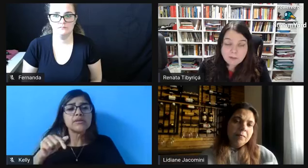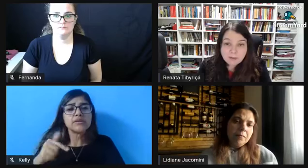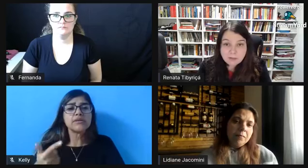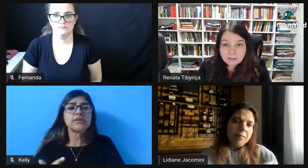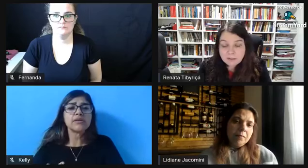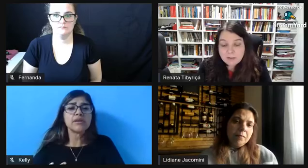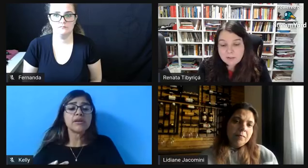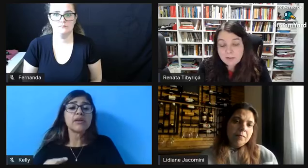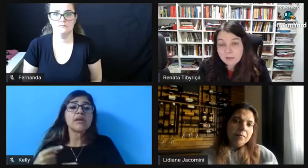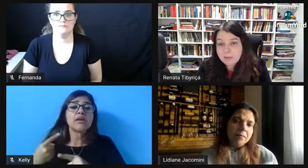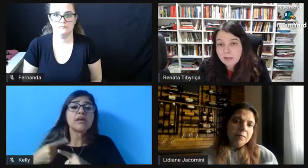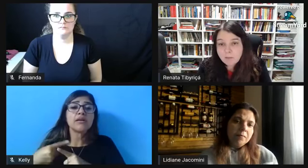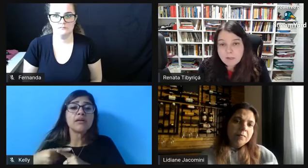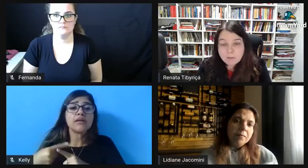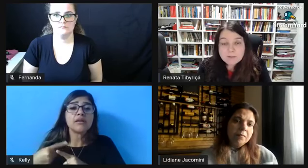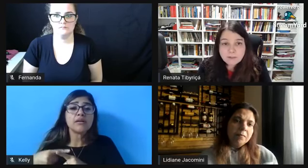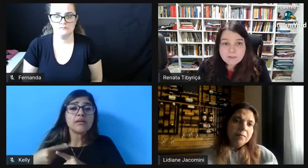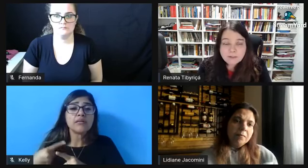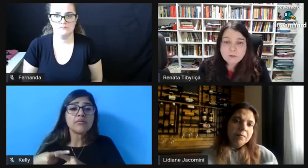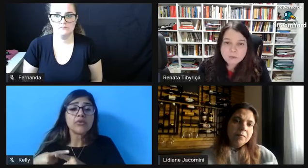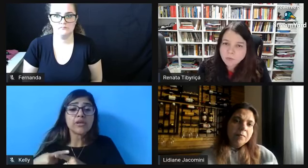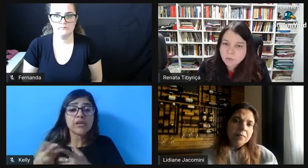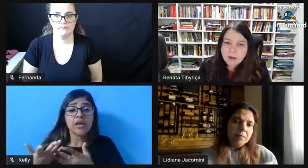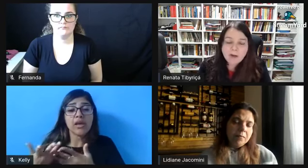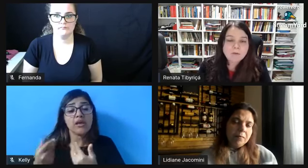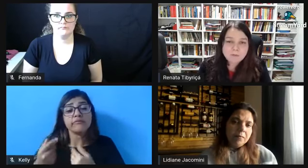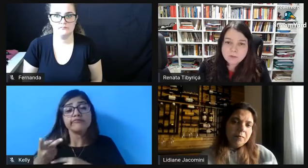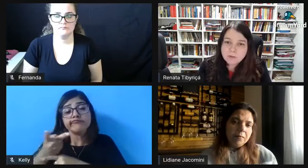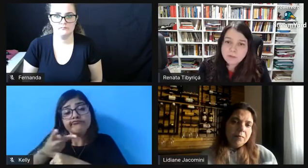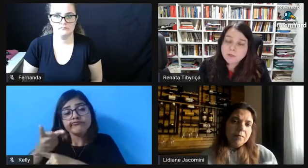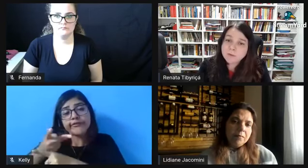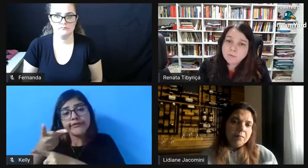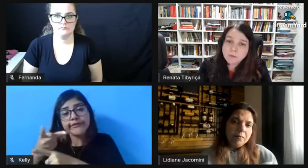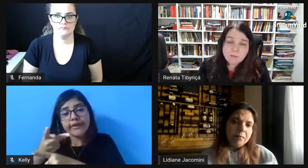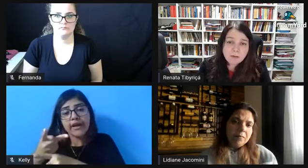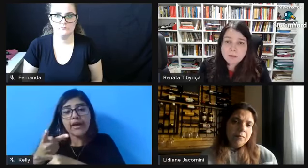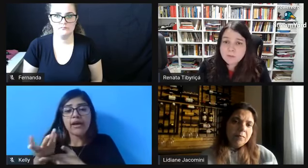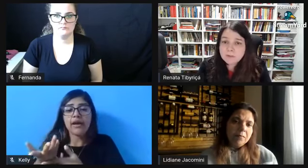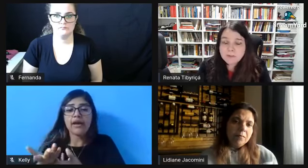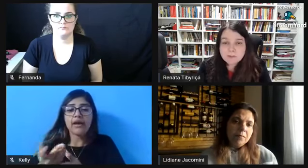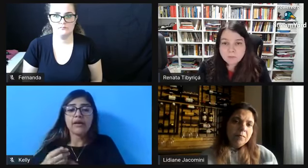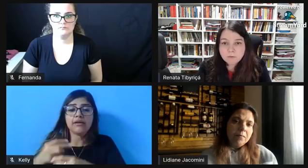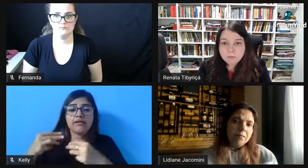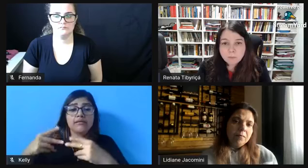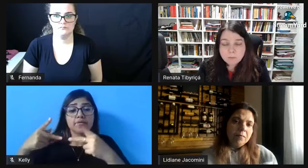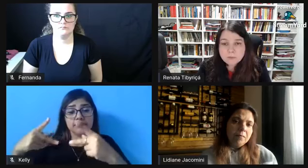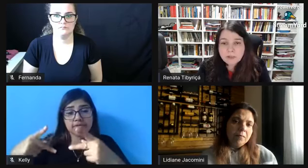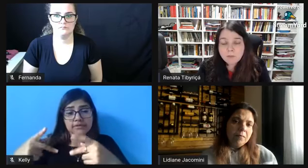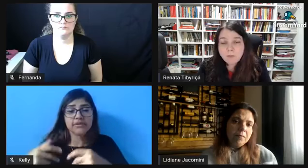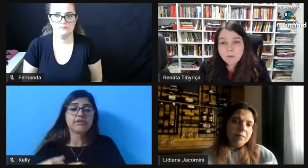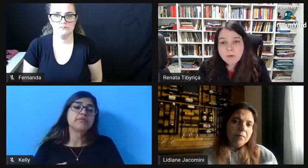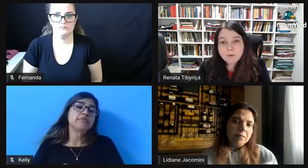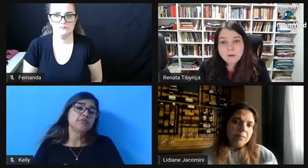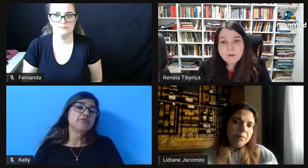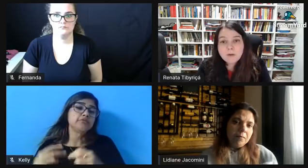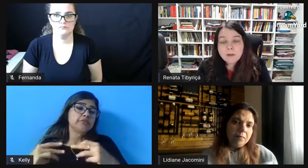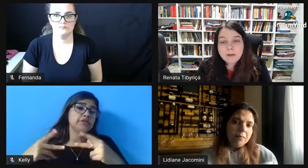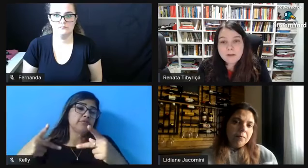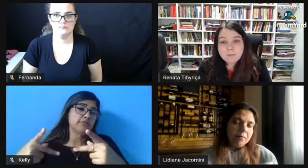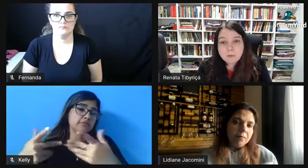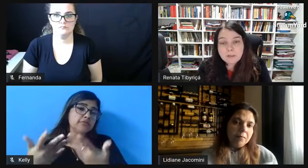poder encaminhar uma representação, isso com calma, com tranquilidade, porque eu vou encaminhar uma representação para o Ministério